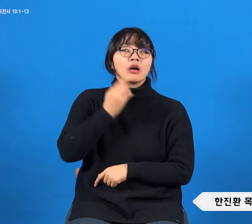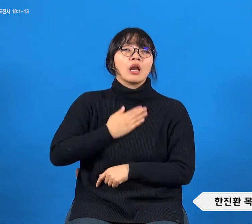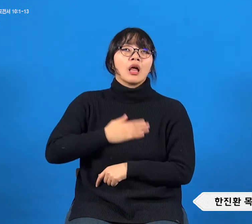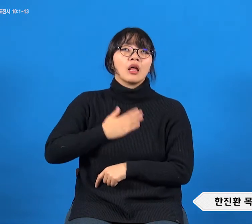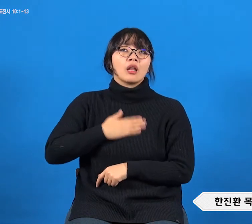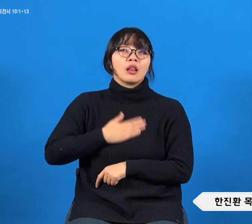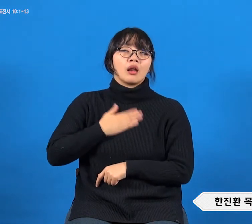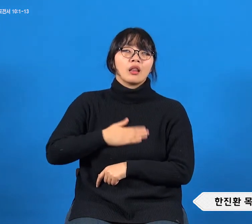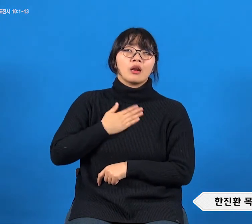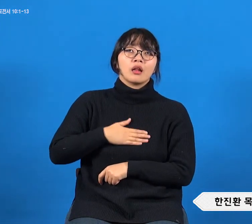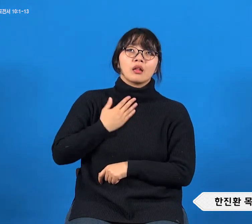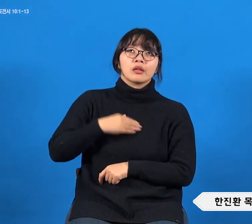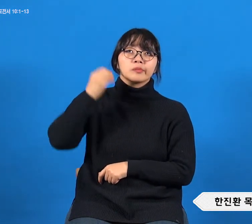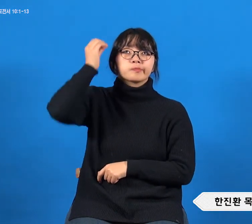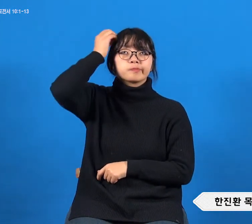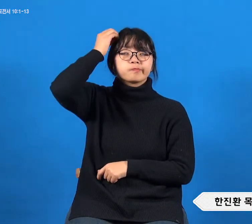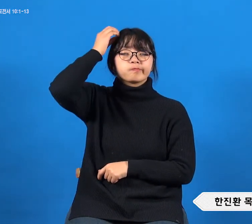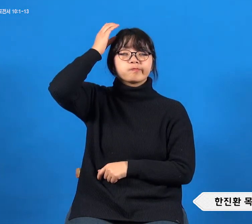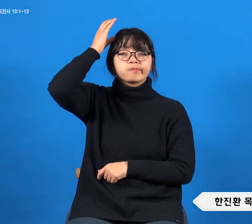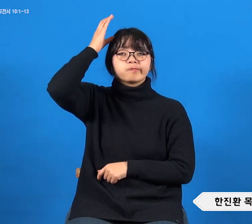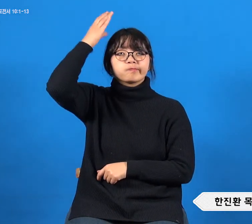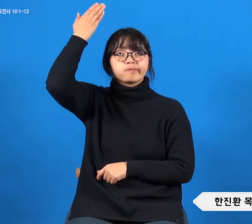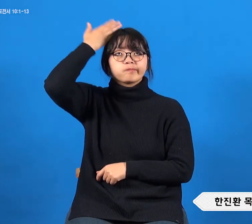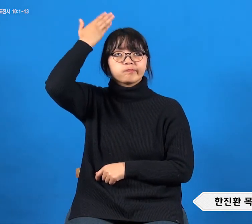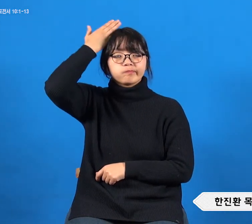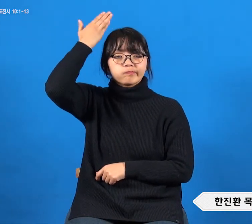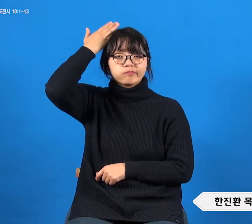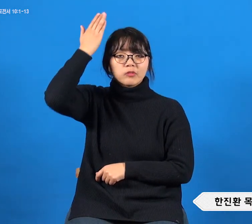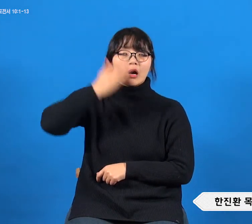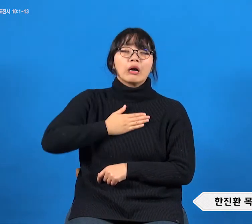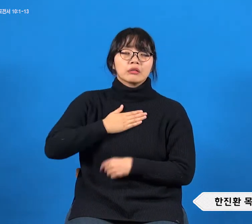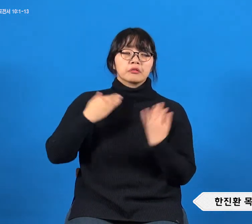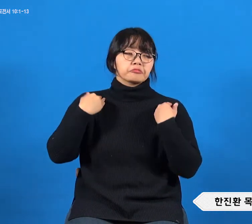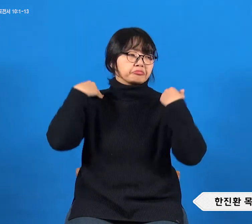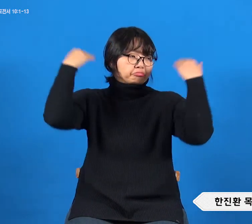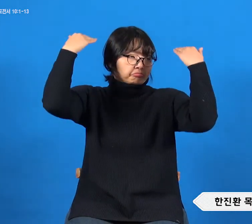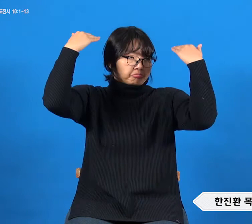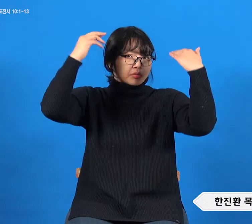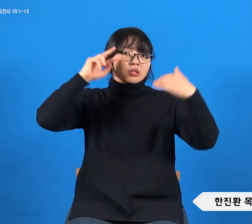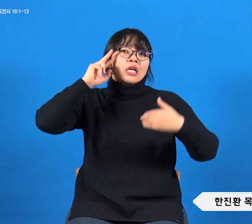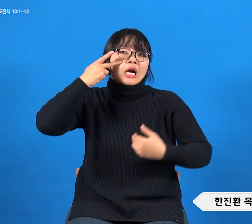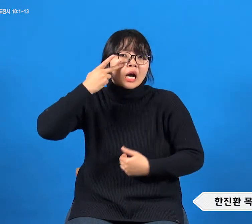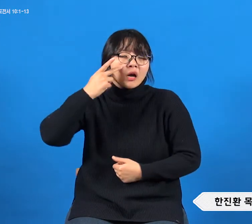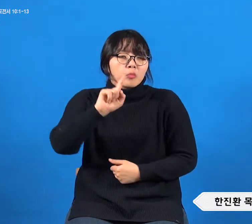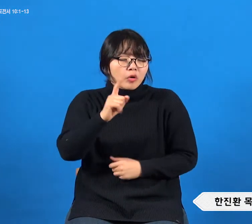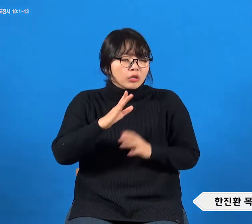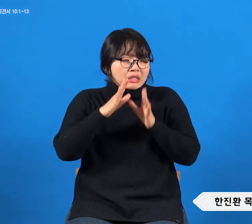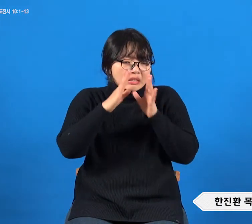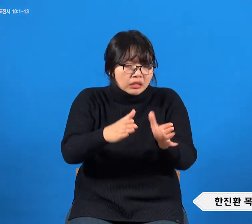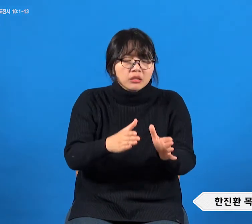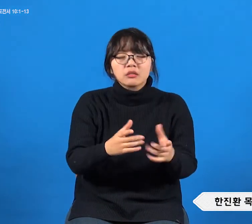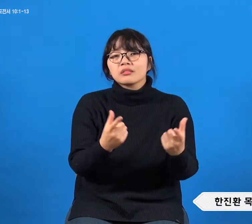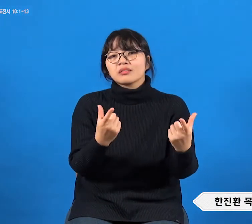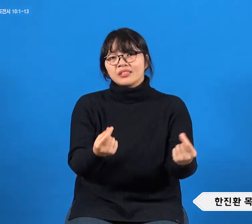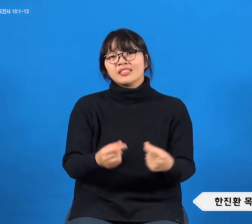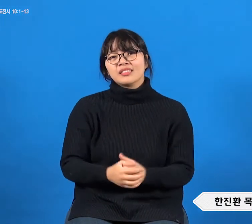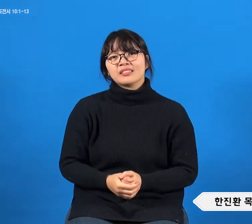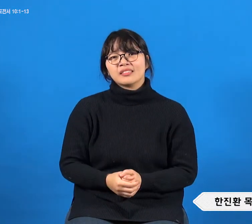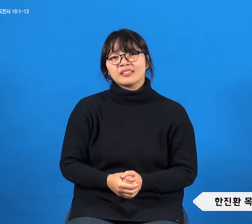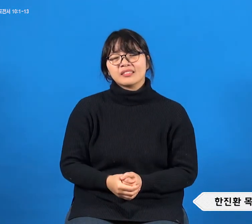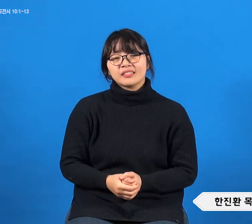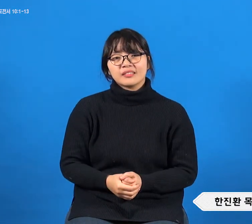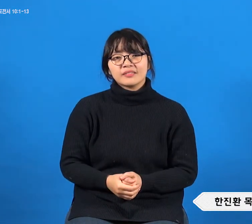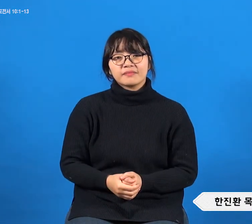나는 성숙하다 생각하니까 그건 자기를 속이는 것이죠. 그렇게 자기를 자꾸 속이면서